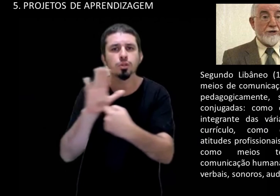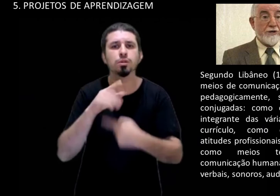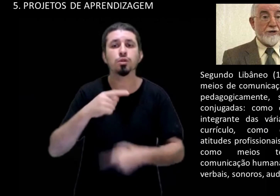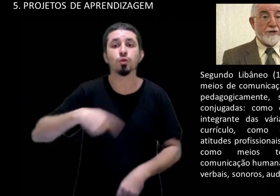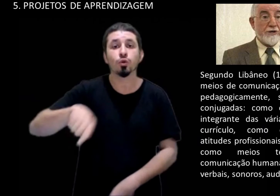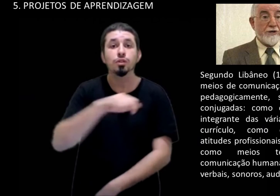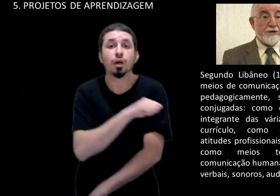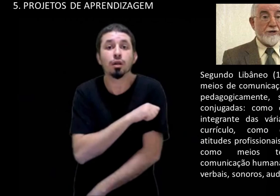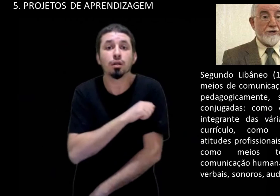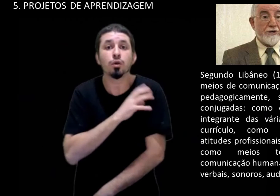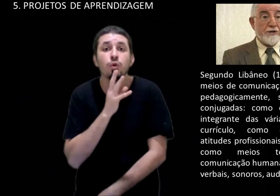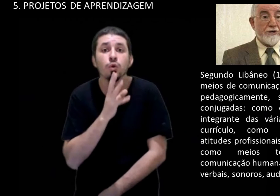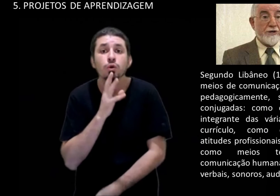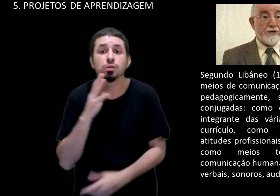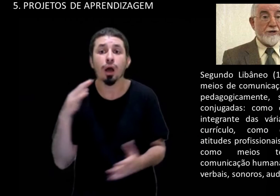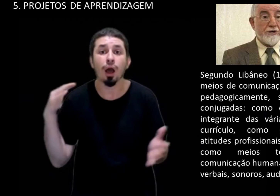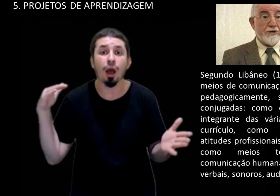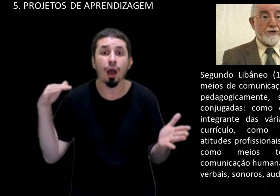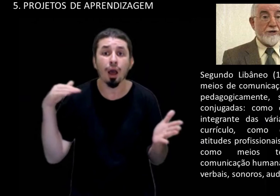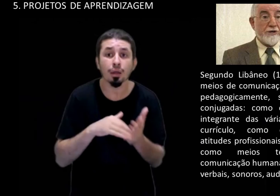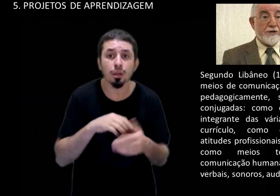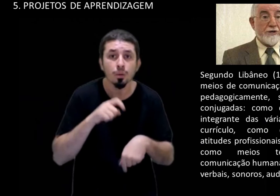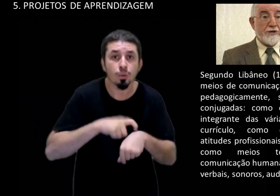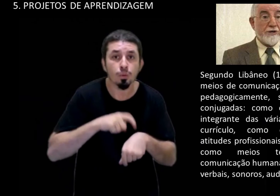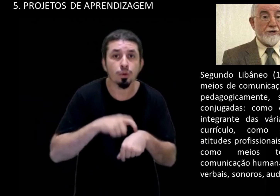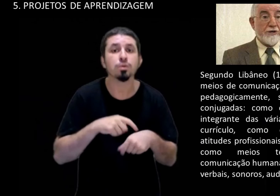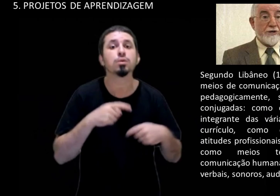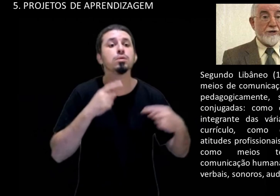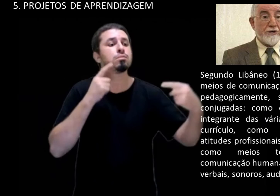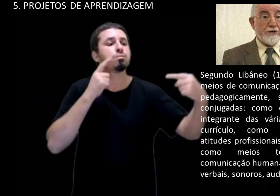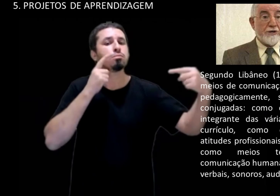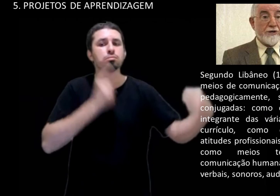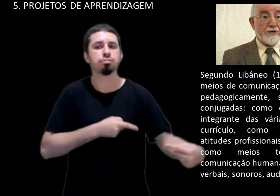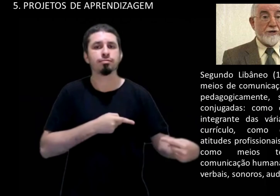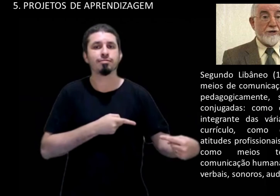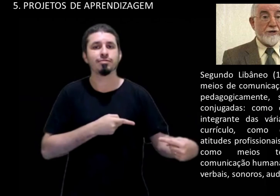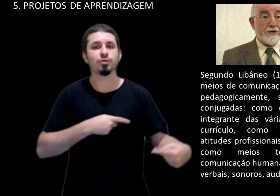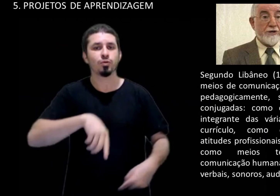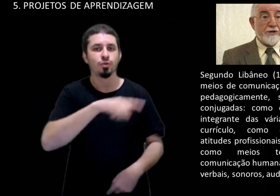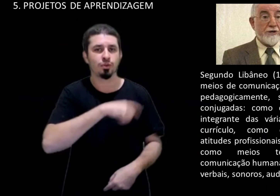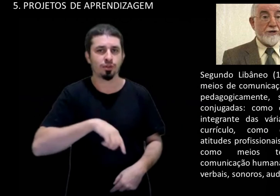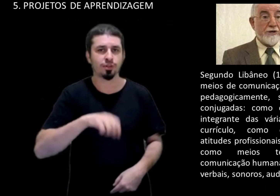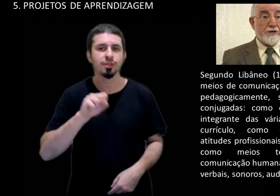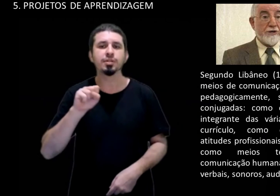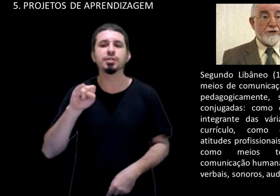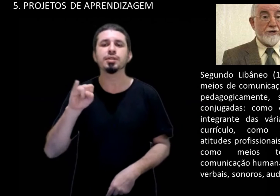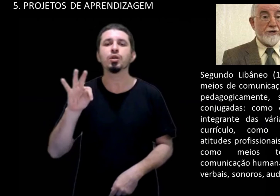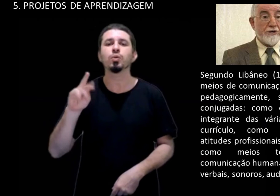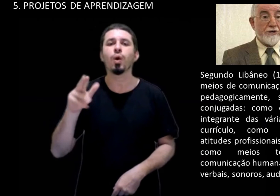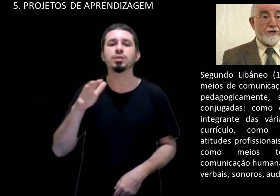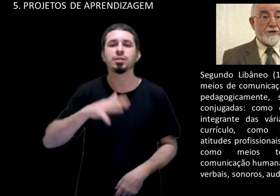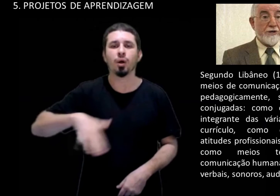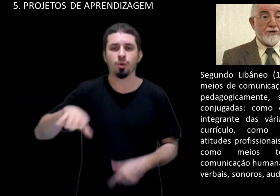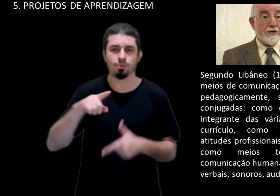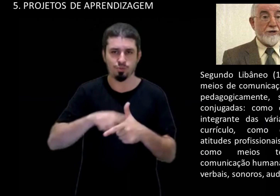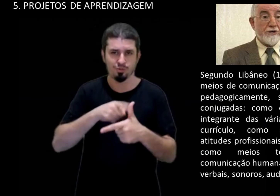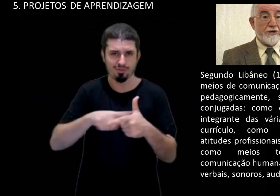estabelecer contradição com o conhecimento parcial do aluno, através de situações-problema. Assim, este